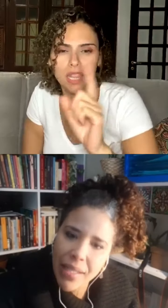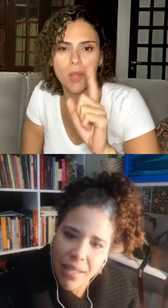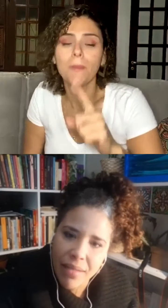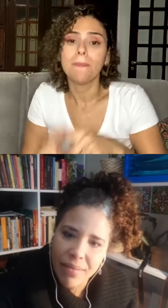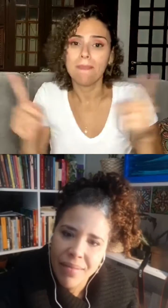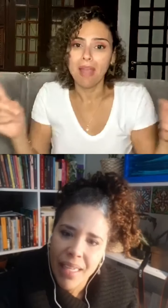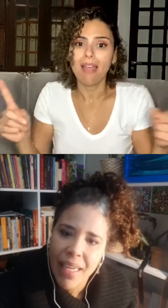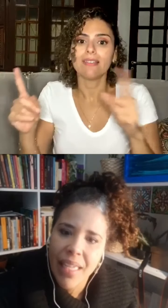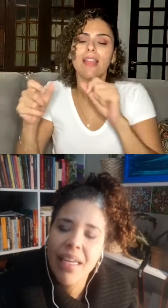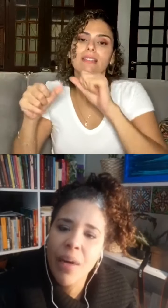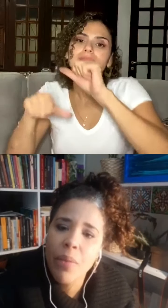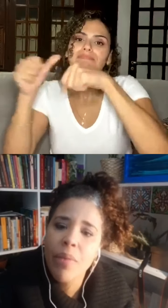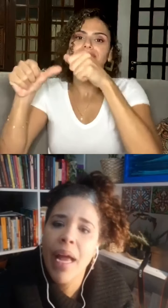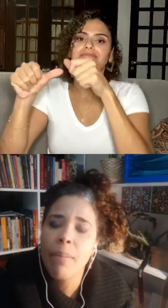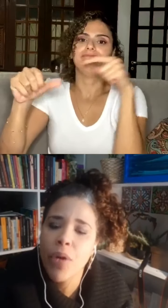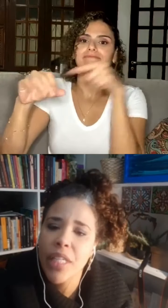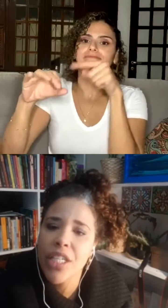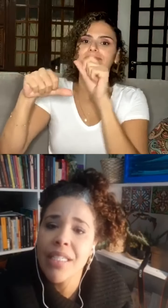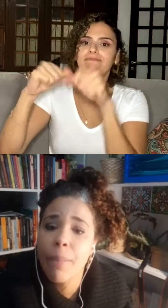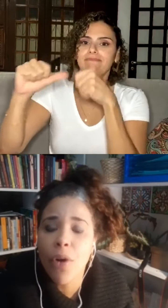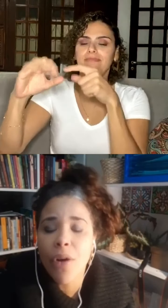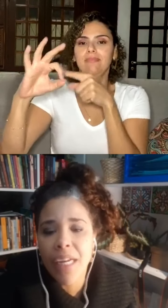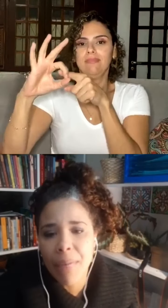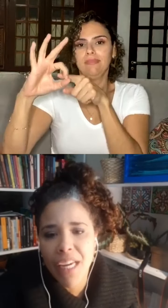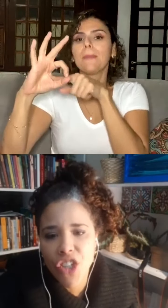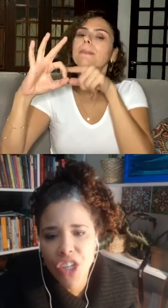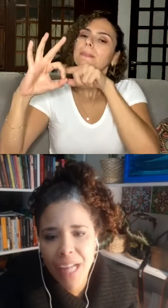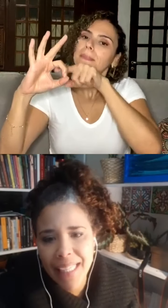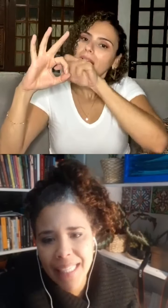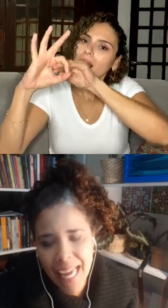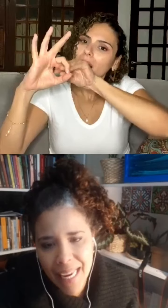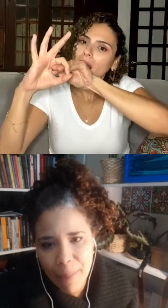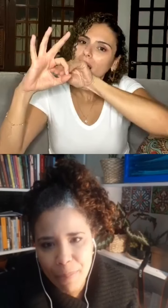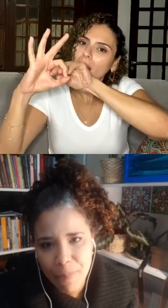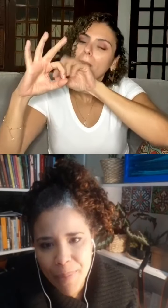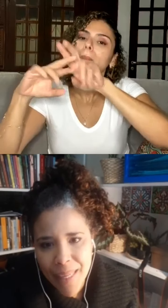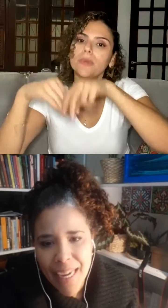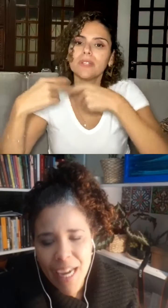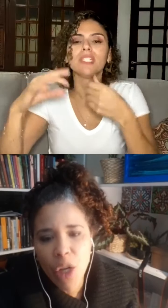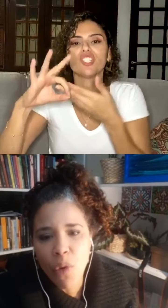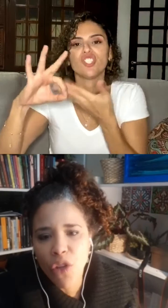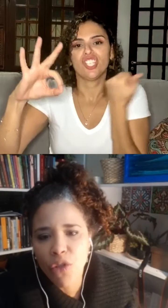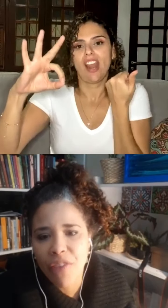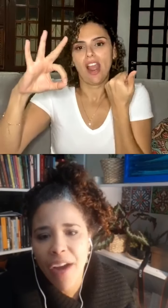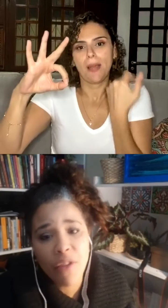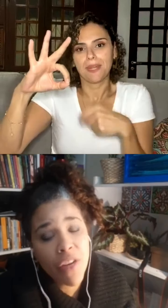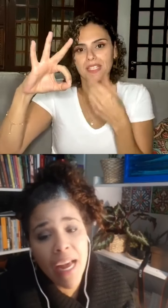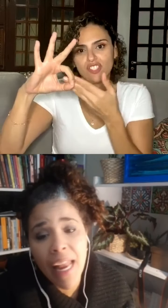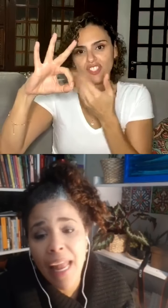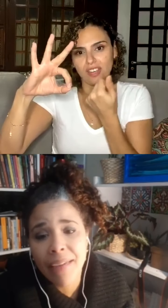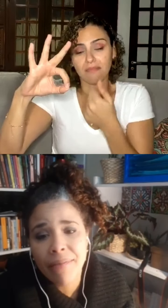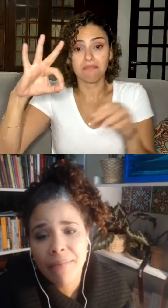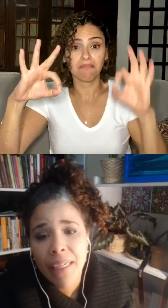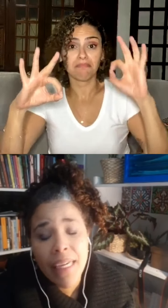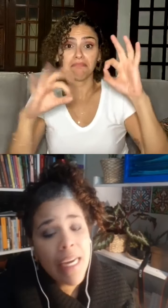torce. Então, é importante que se programe a retirada dele. E o outro ovário fica